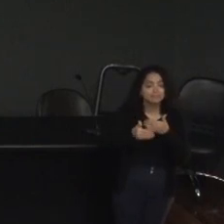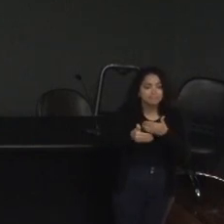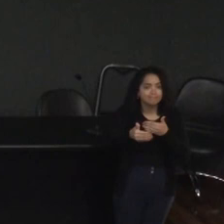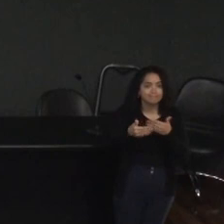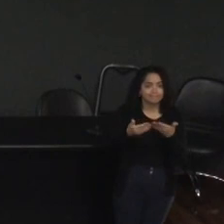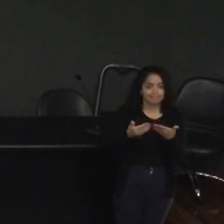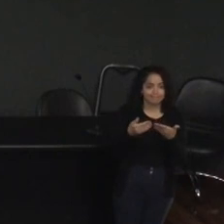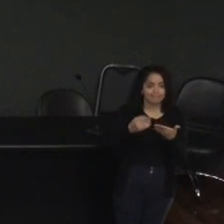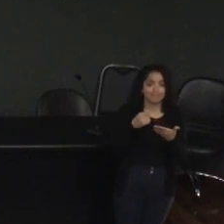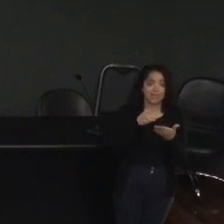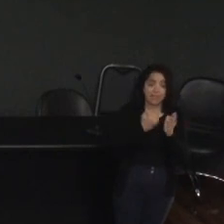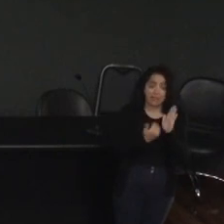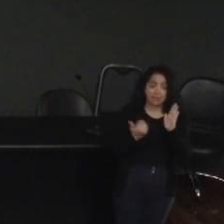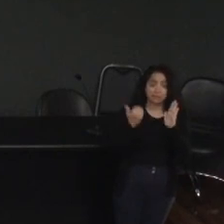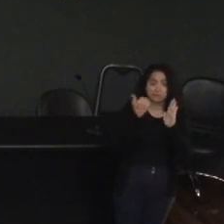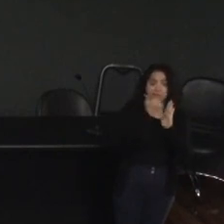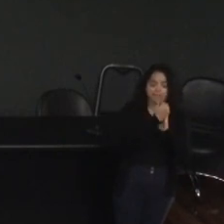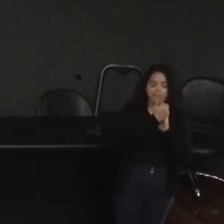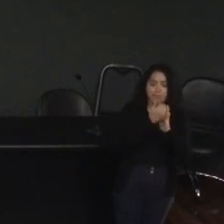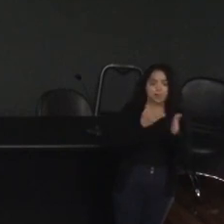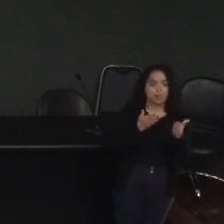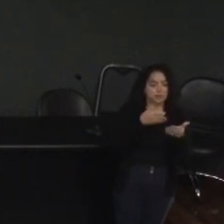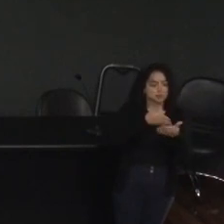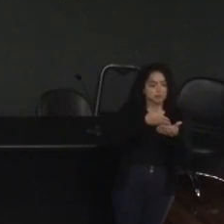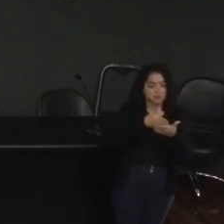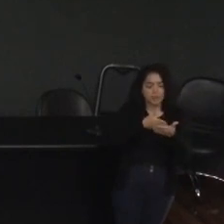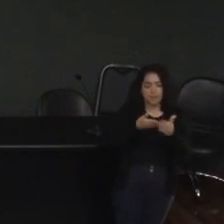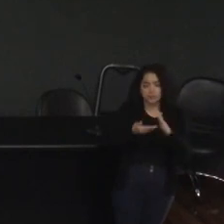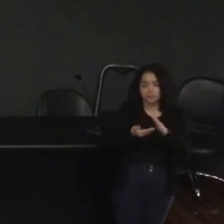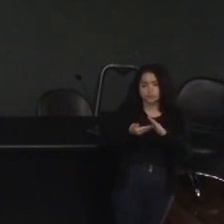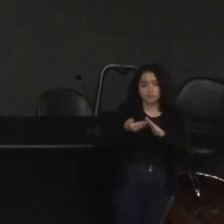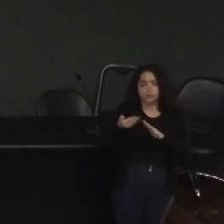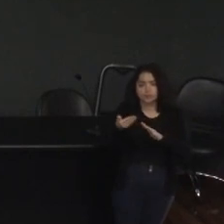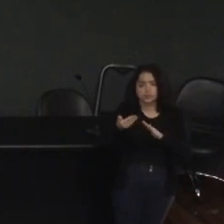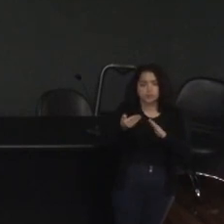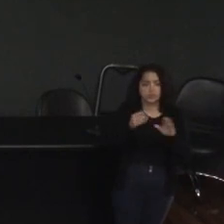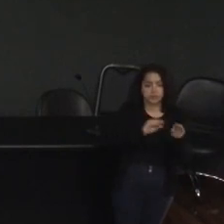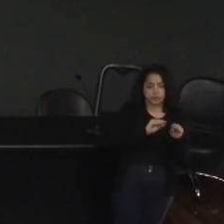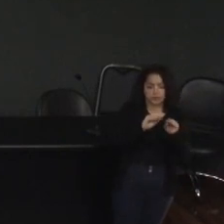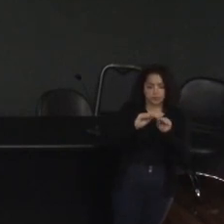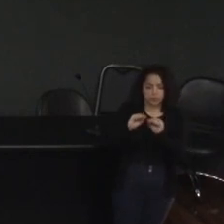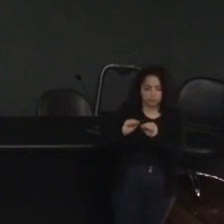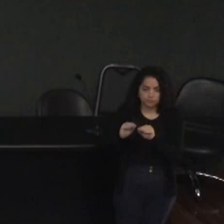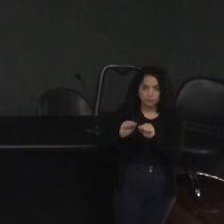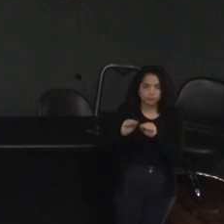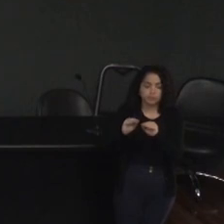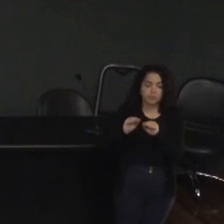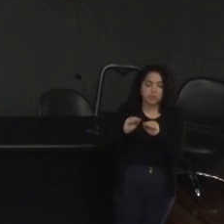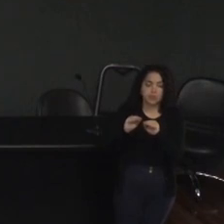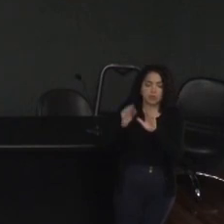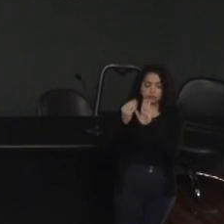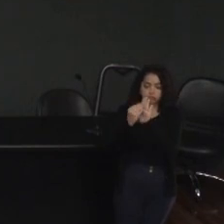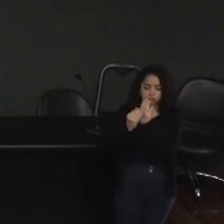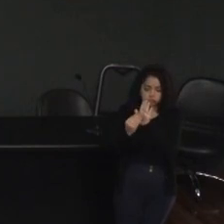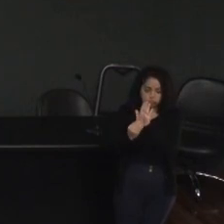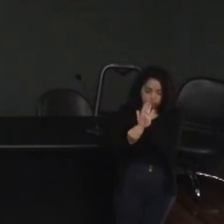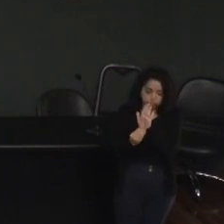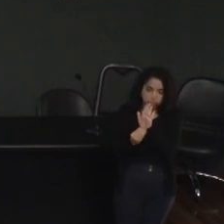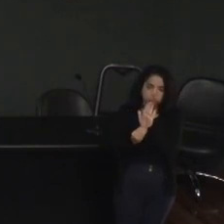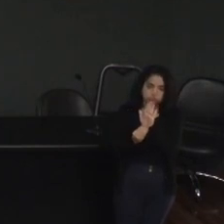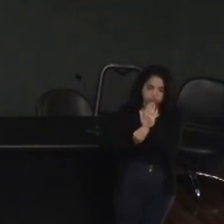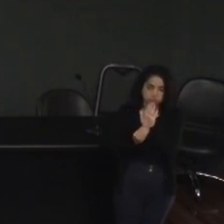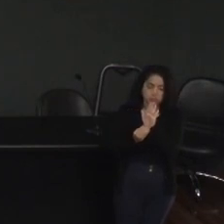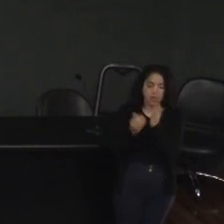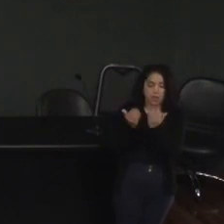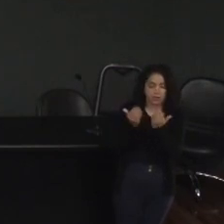TSE lá vai ser alto não vai então isso não impede também que vocês tirem o processo daqui e reclassifiquem e daí vocês vão obviamente